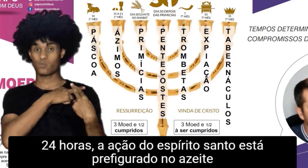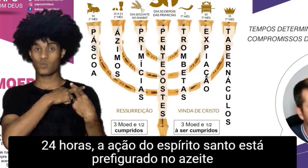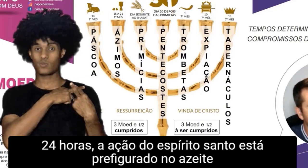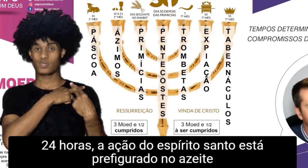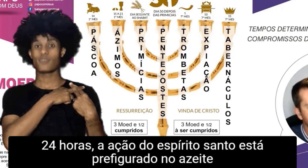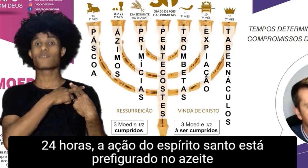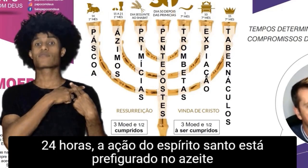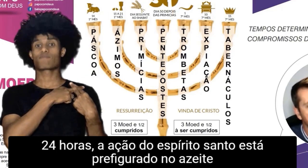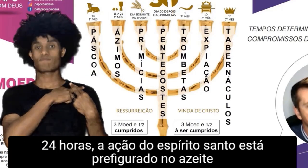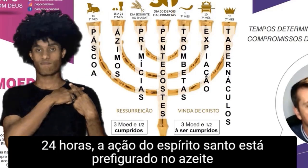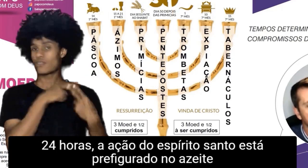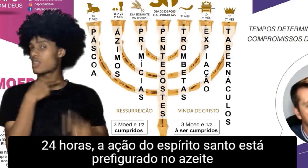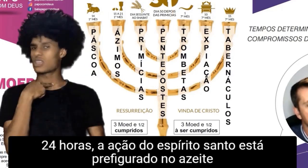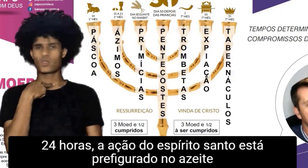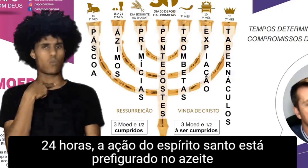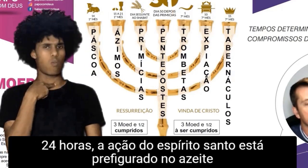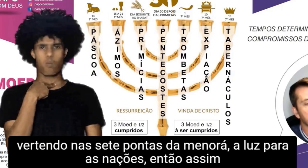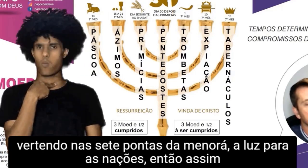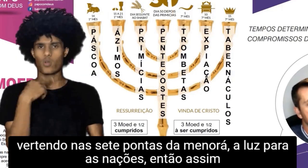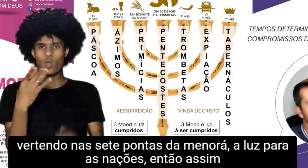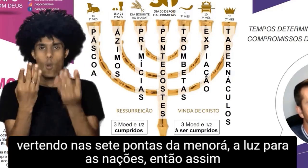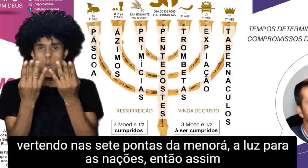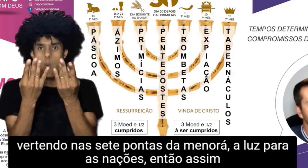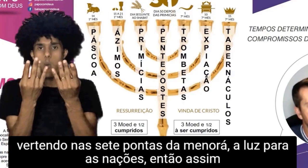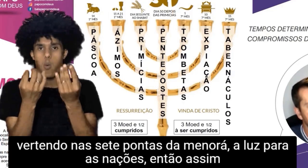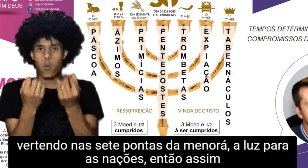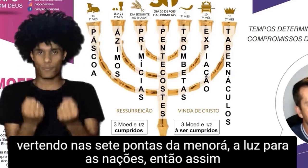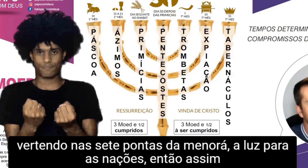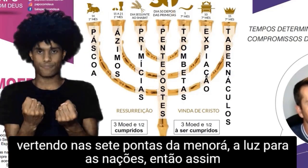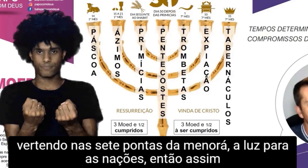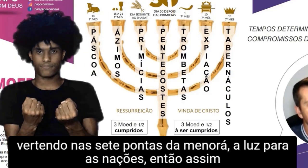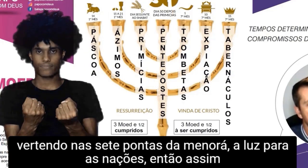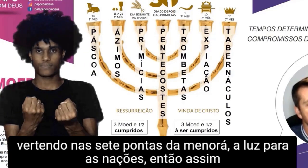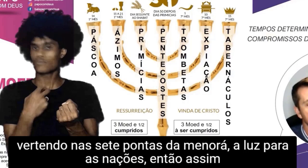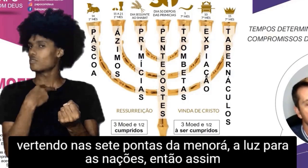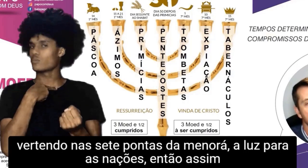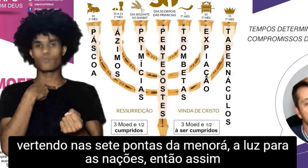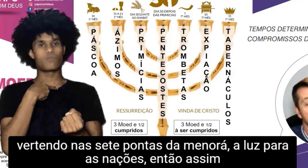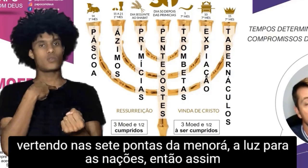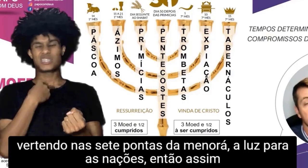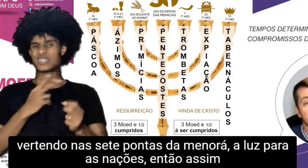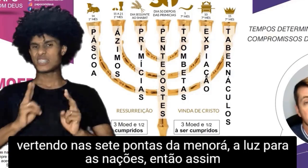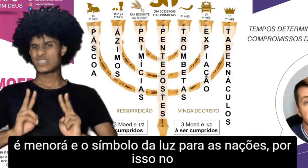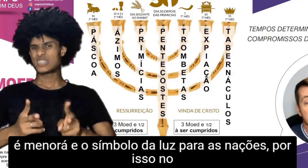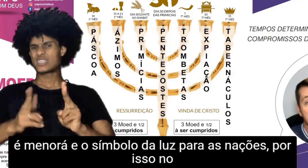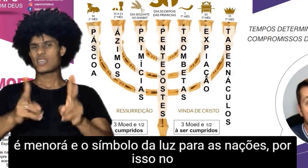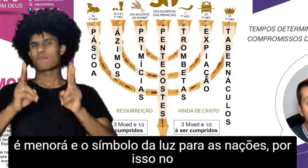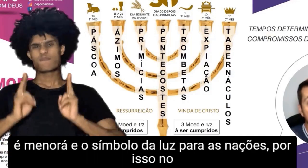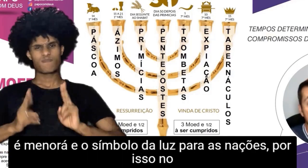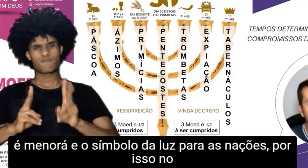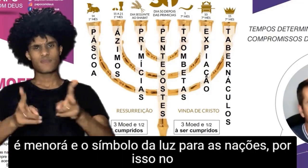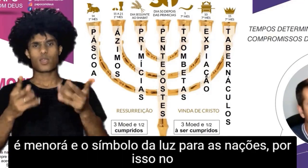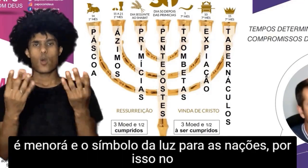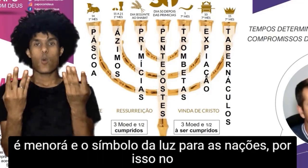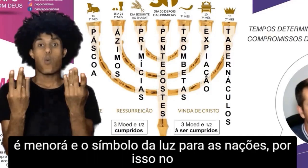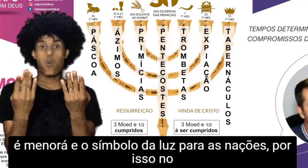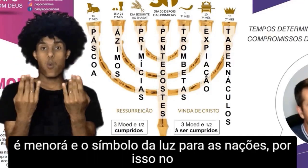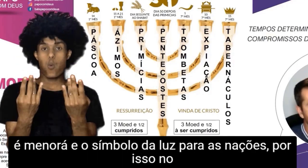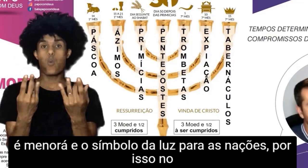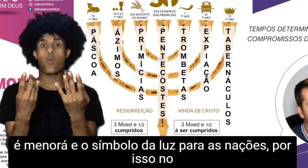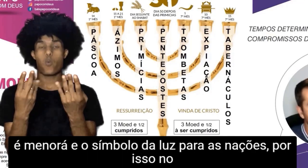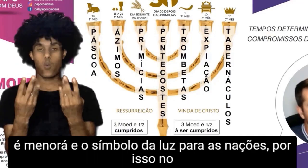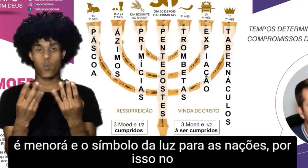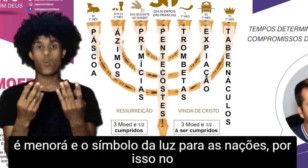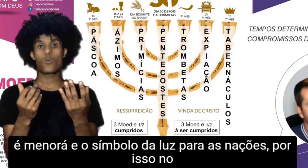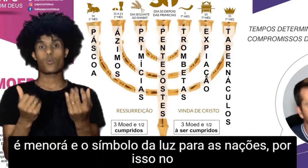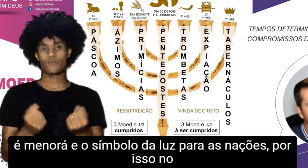Então a ação do Espírito Santo está prefigurada no azeite, vertendo as 7 pontas da menorá. A luz para as nações. Então assim, a menorá é o símbolo da luz para